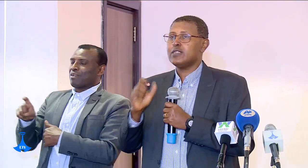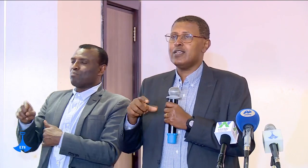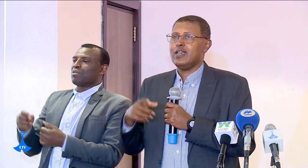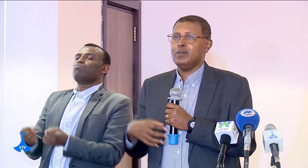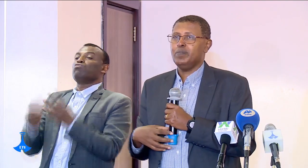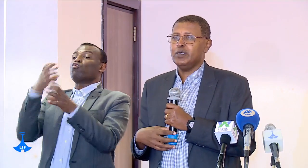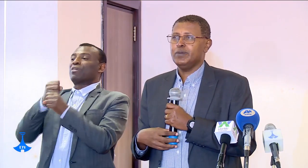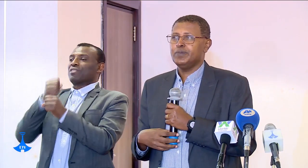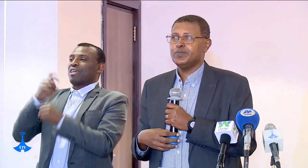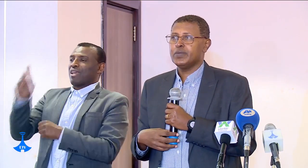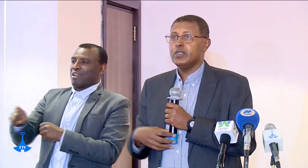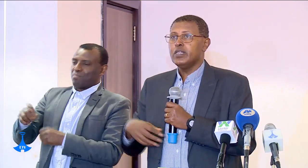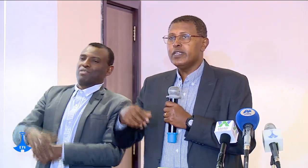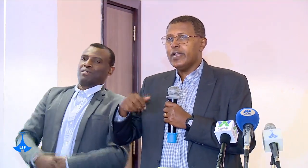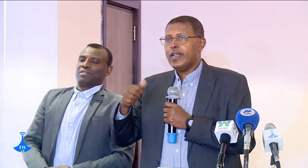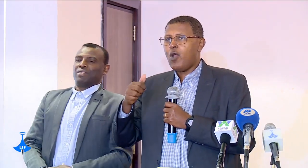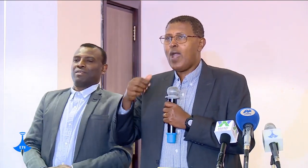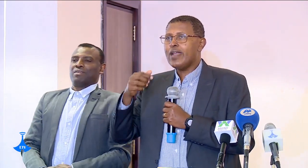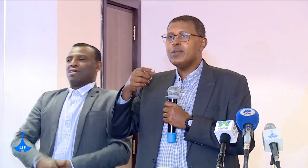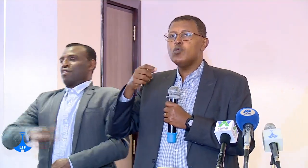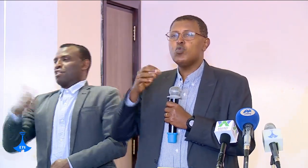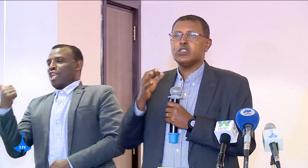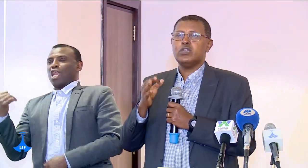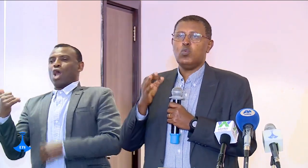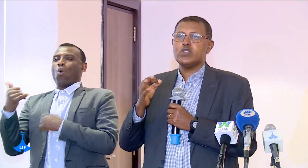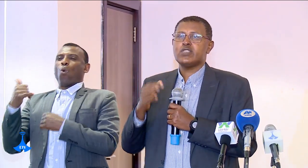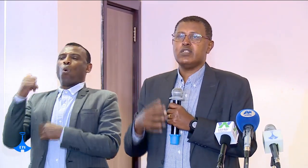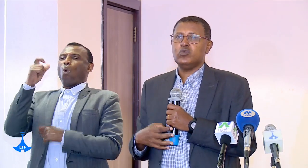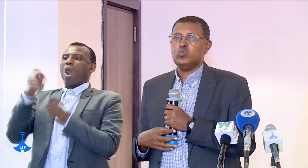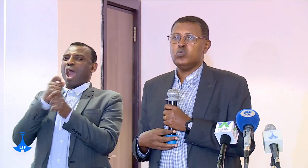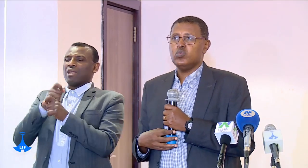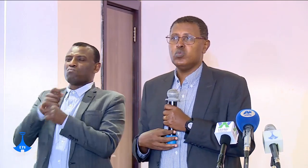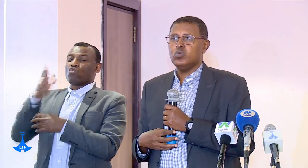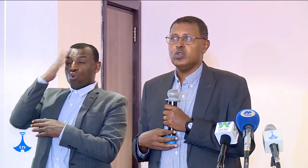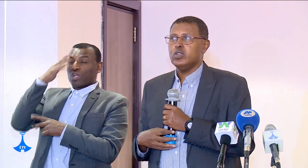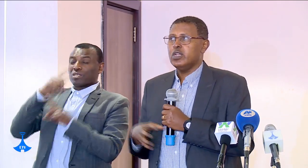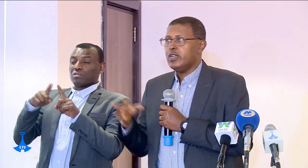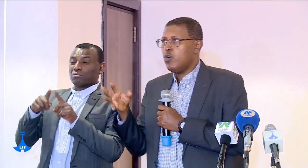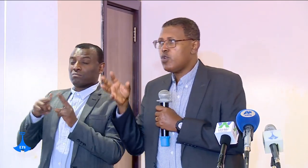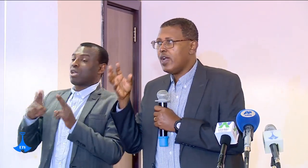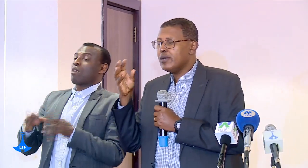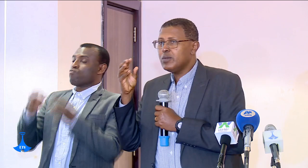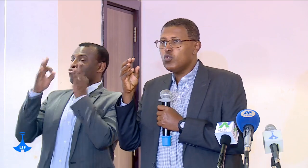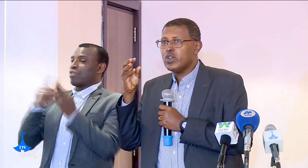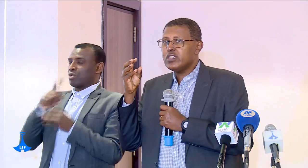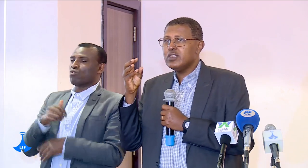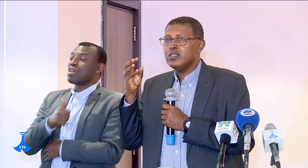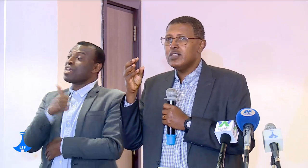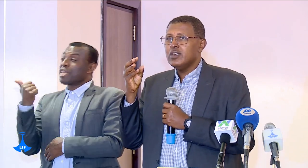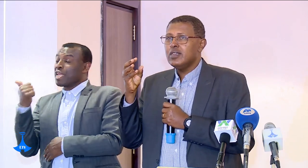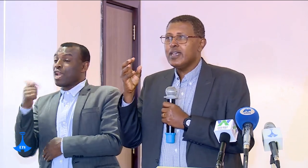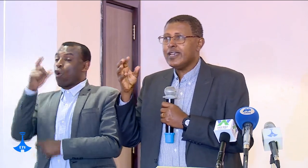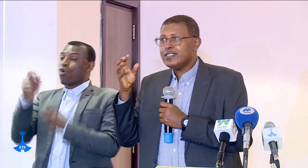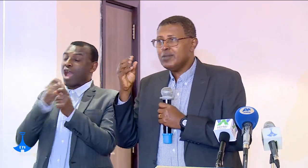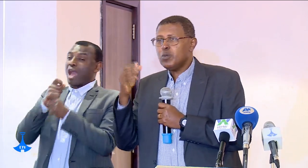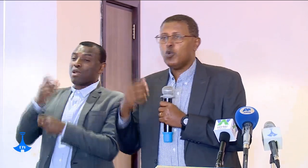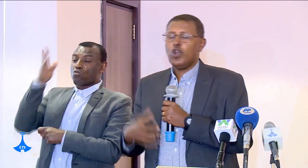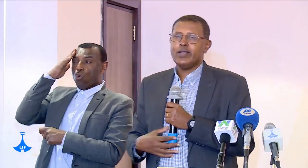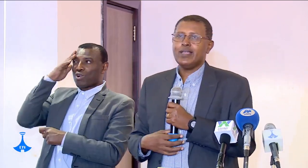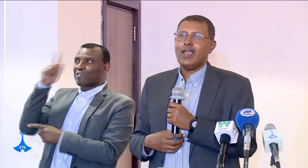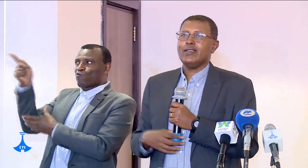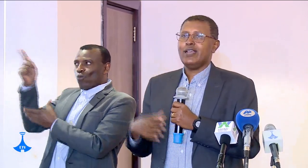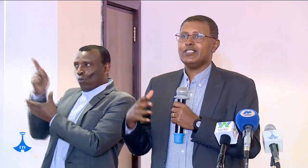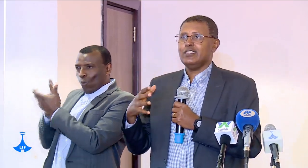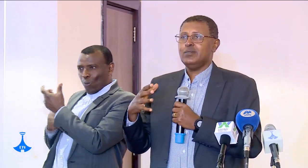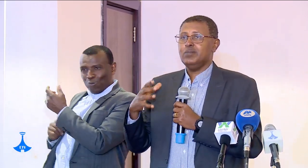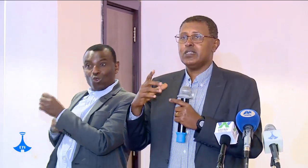ብዙ መስራት አለብን። የሌላው ዓለም እውቀት ግን ወሳኝ ነው። ሌላውን ዓለም እውቀት ከቀሰምን